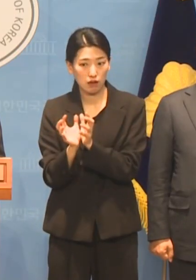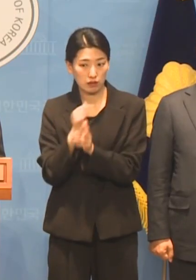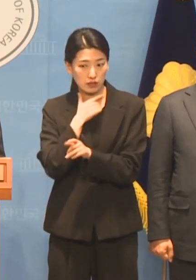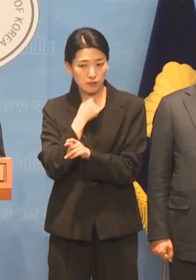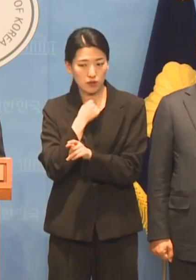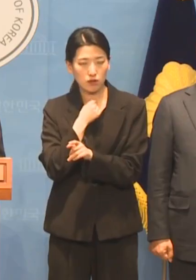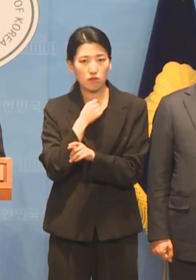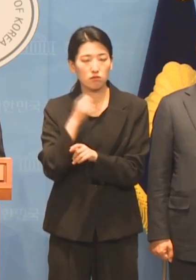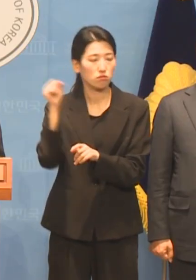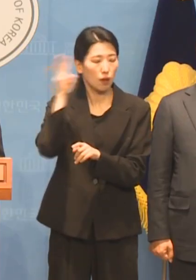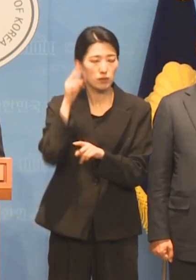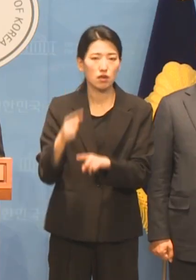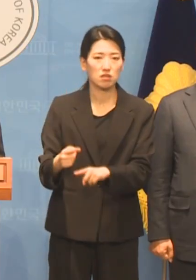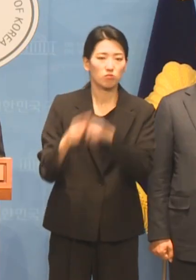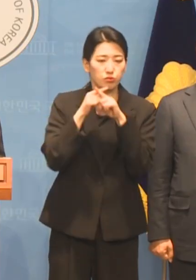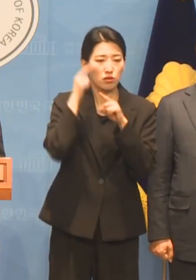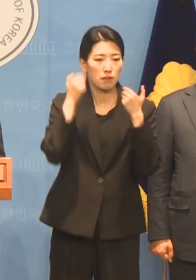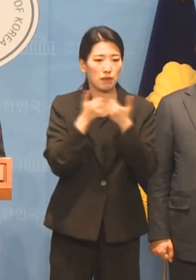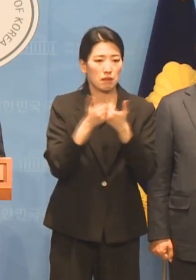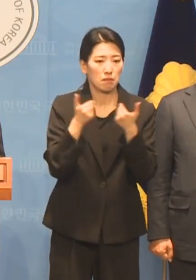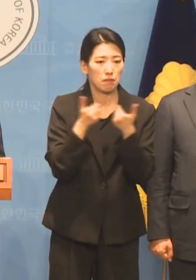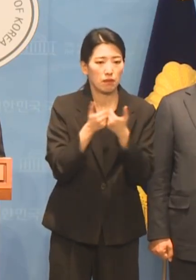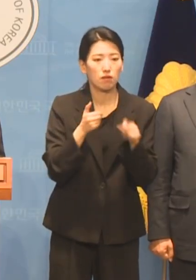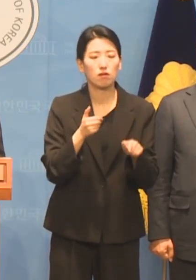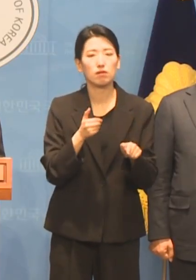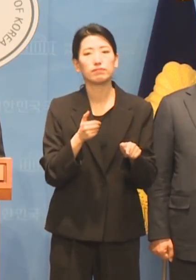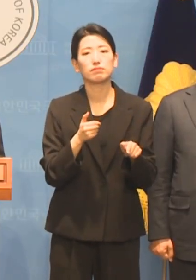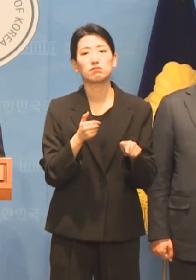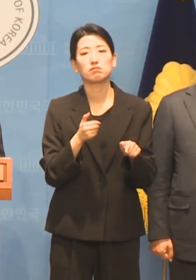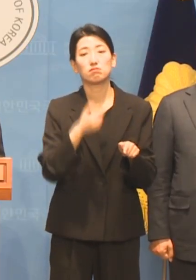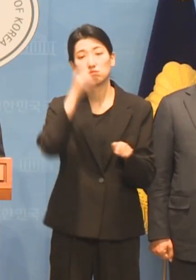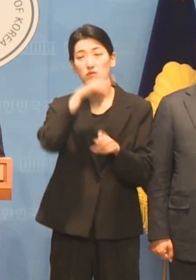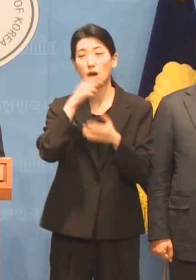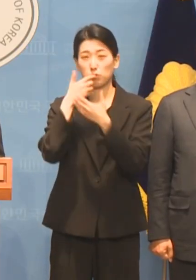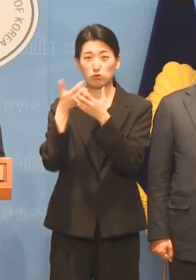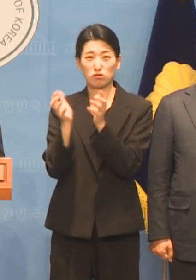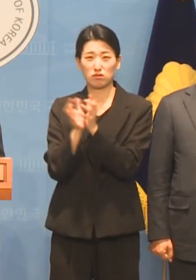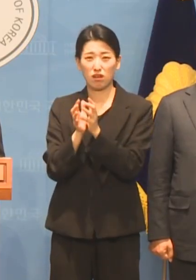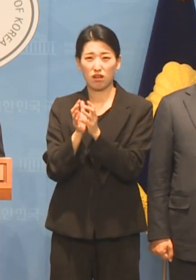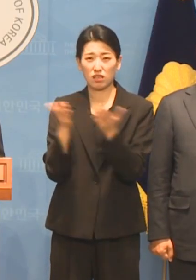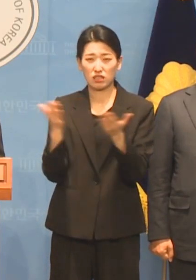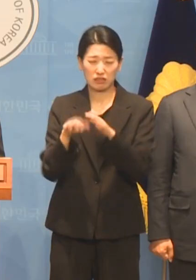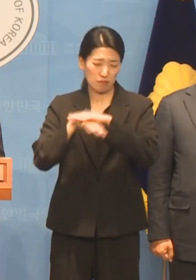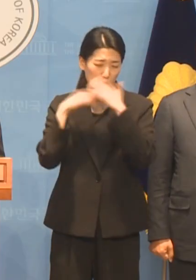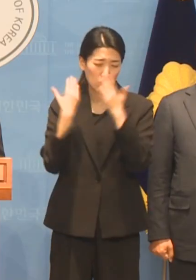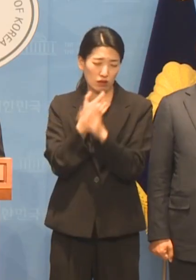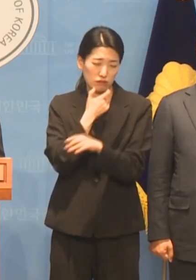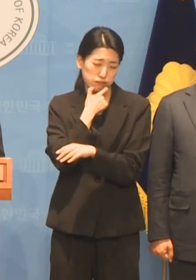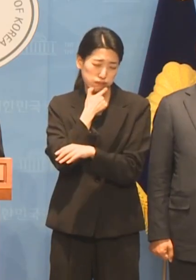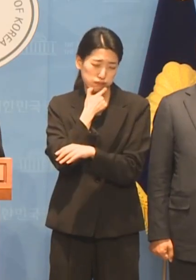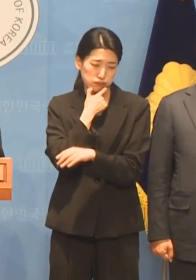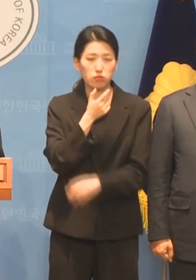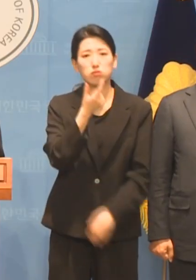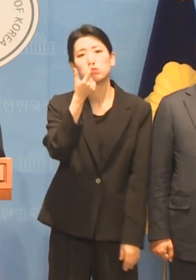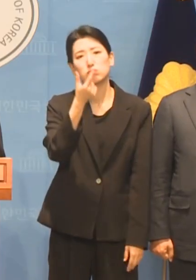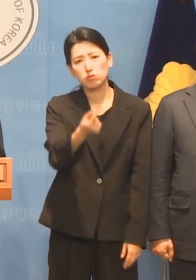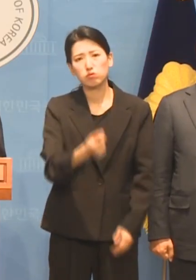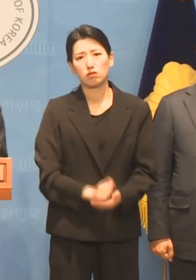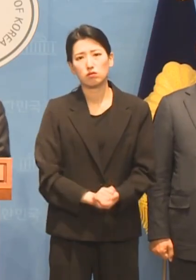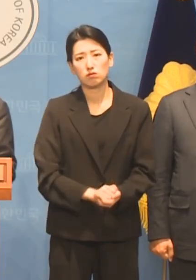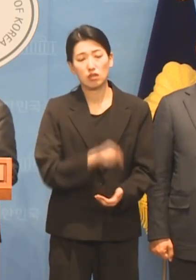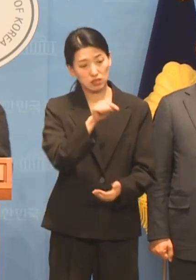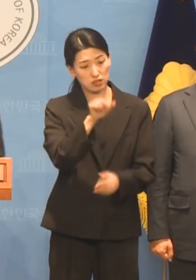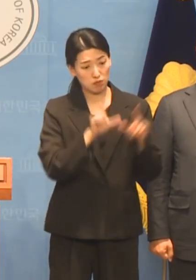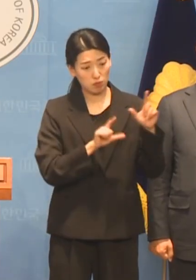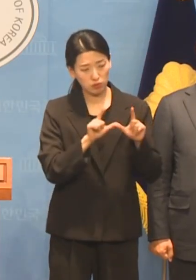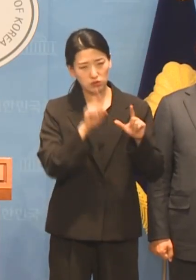이것은 그야말로 반대를 위한 반대일 뿐 국정을 책임지는 여당의 자세라고는 볼 수 없습니다.